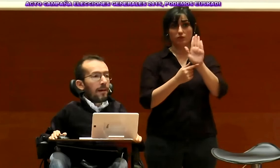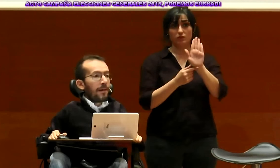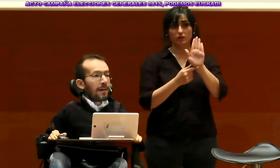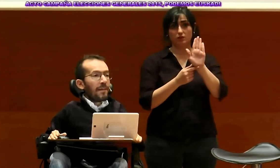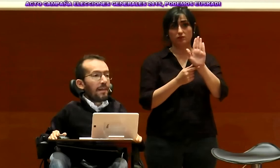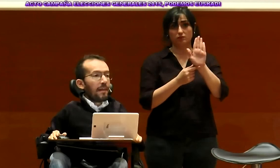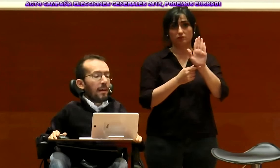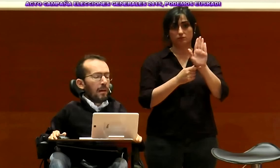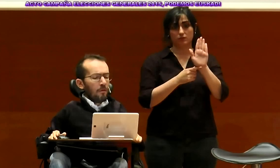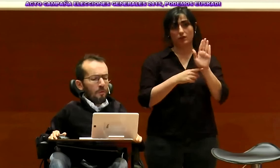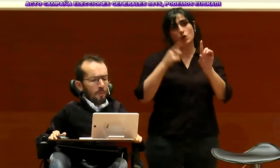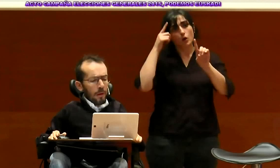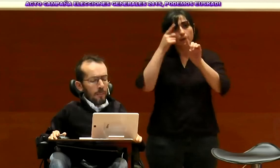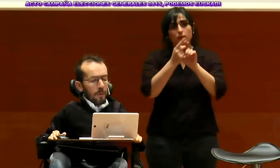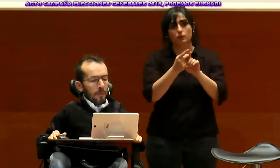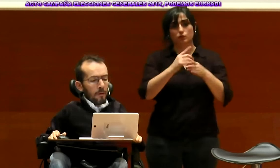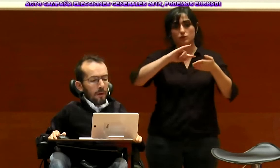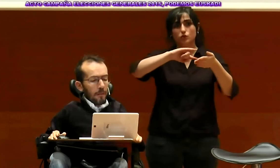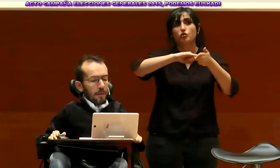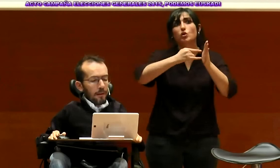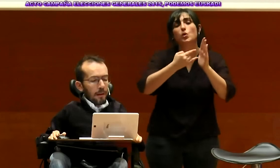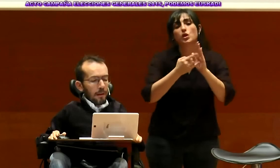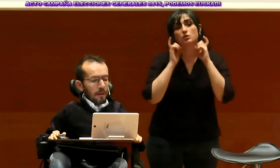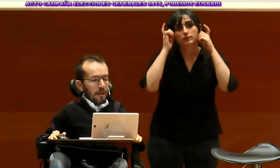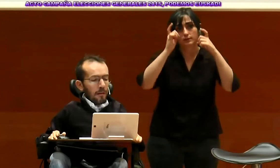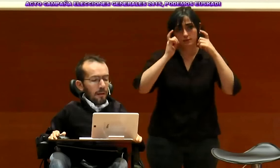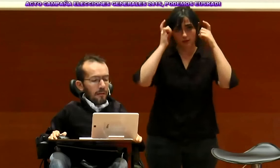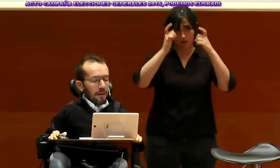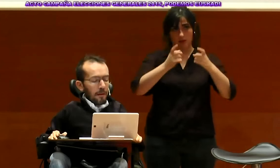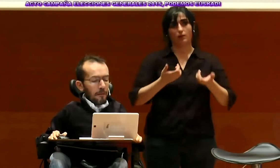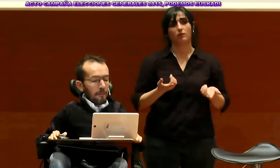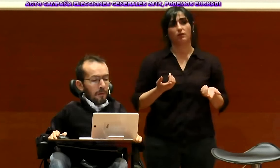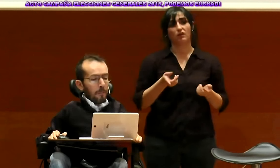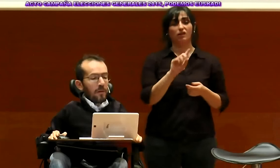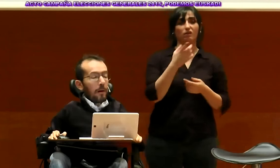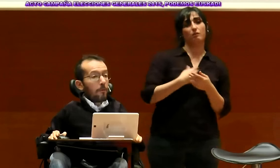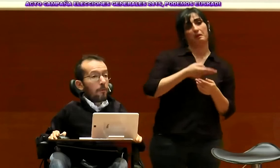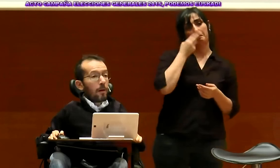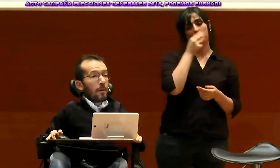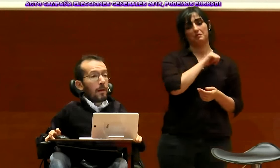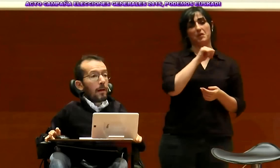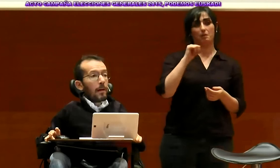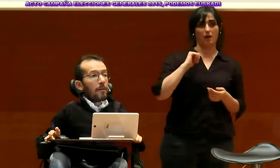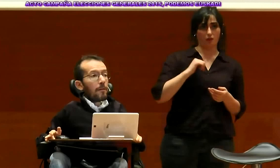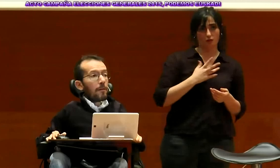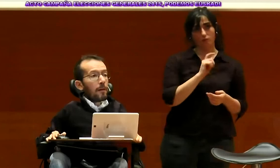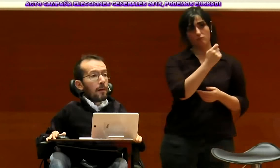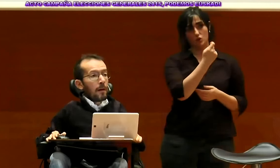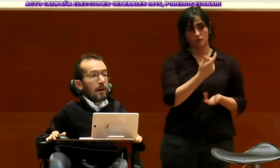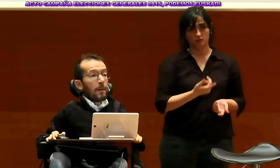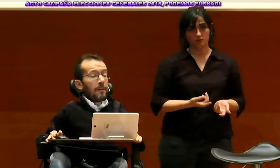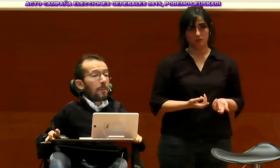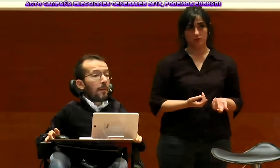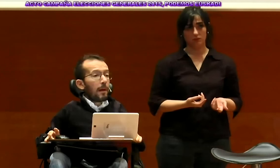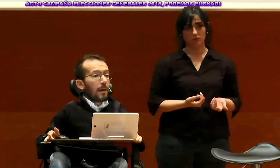para intentar solucionar el problema y no para avanzar intereses privados.